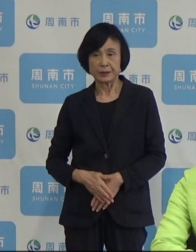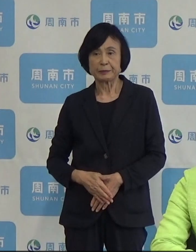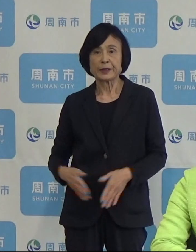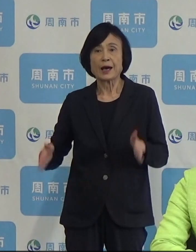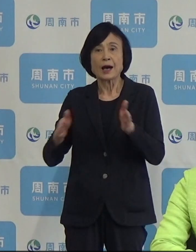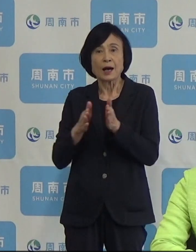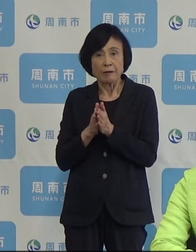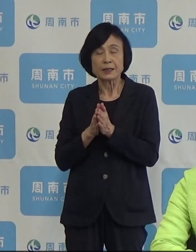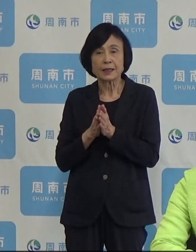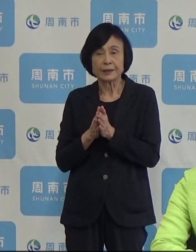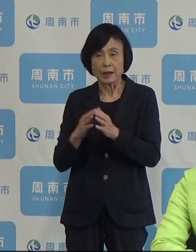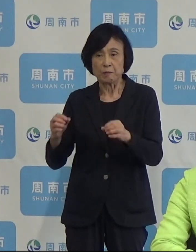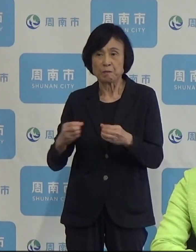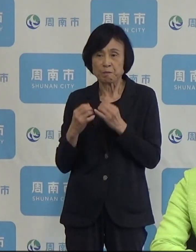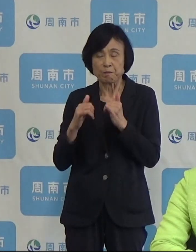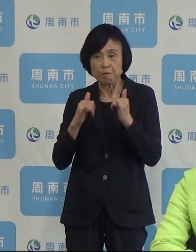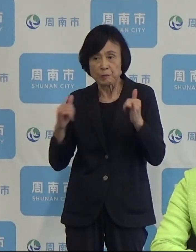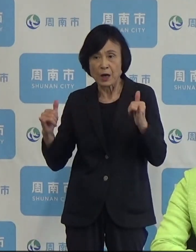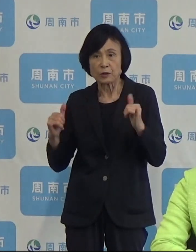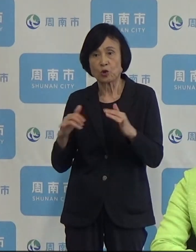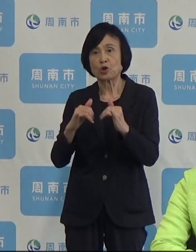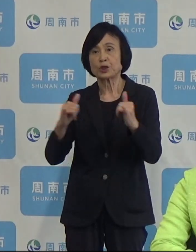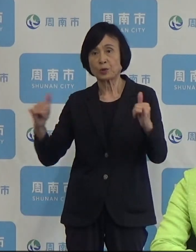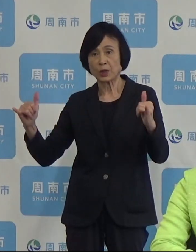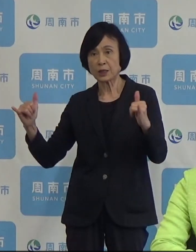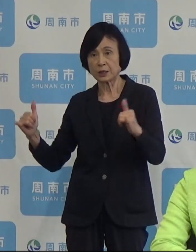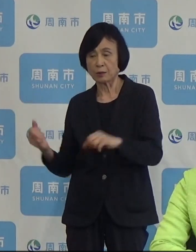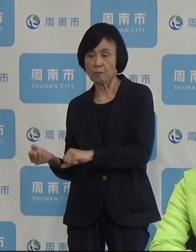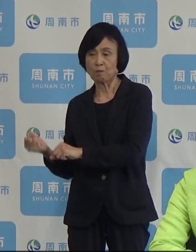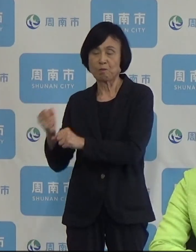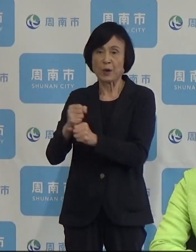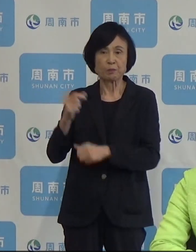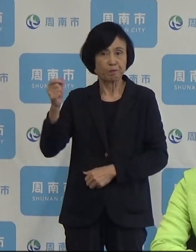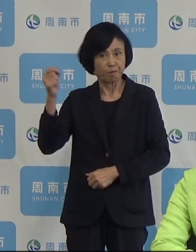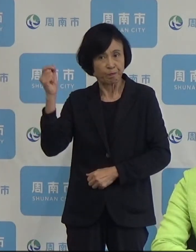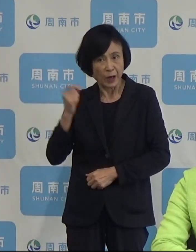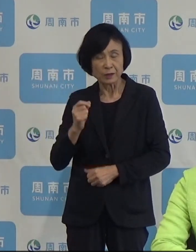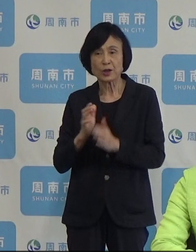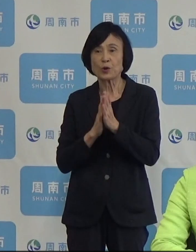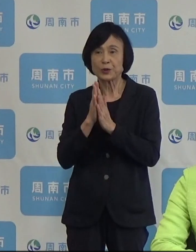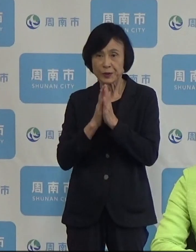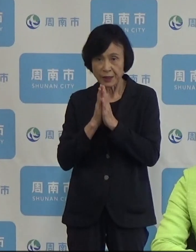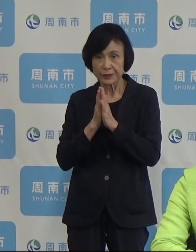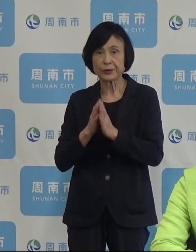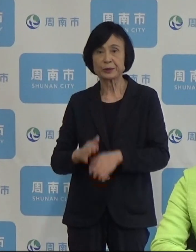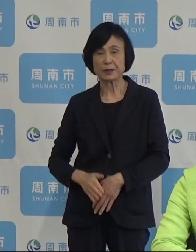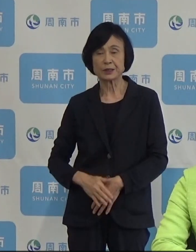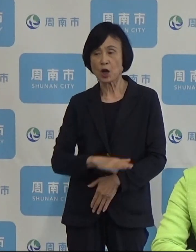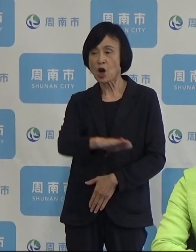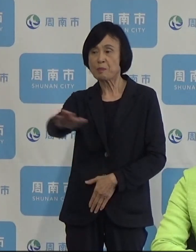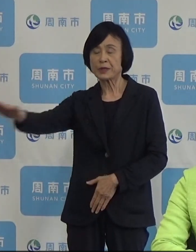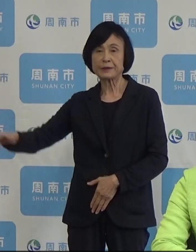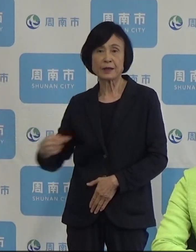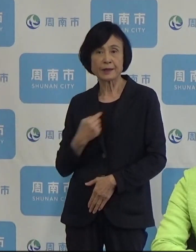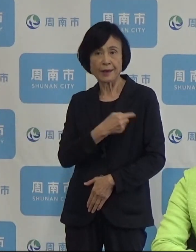方の一日も早いご回復をお祈りいたしております。みんなで